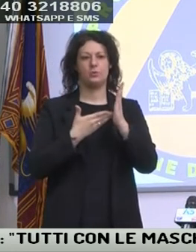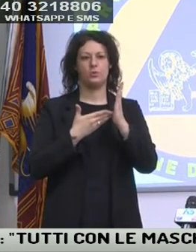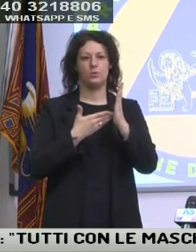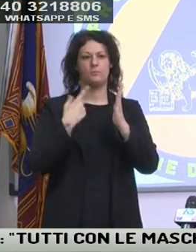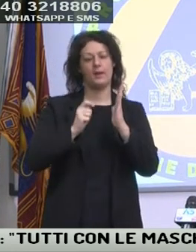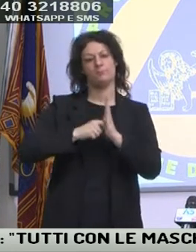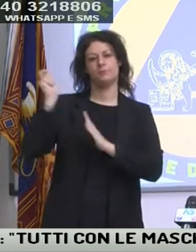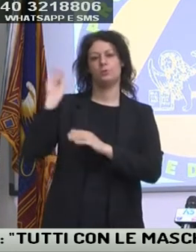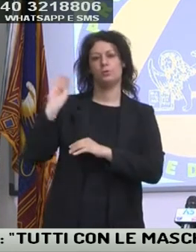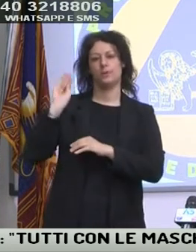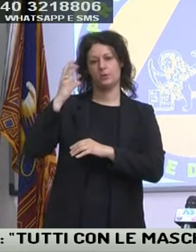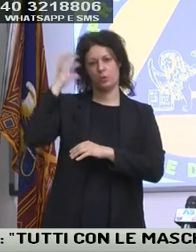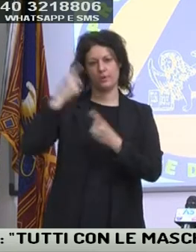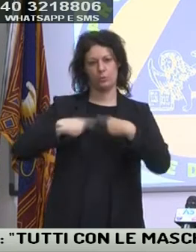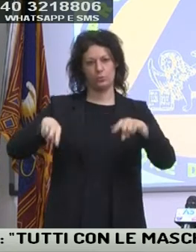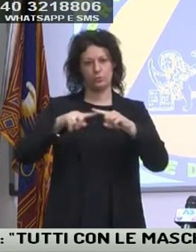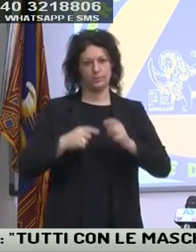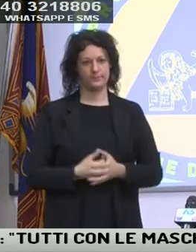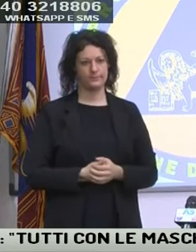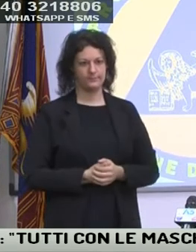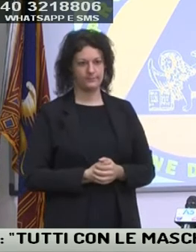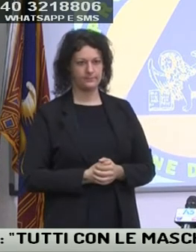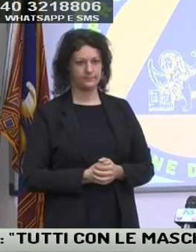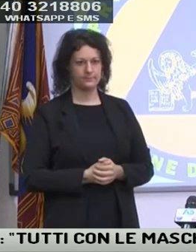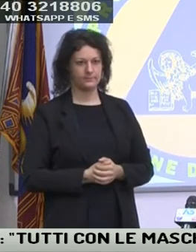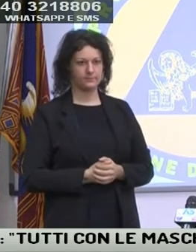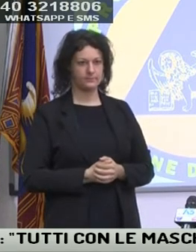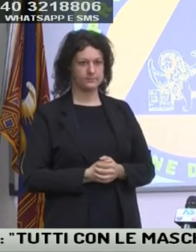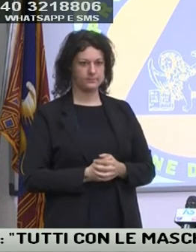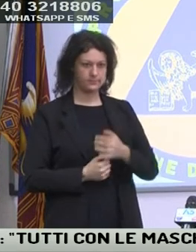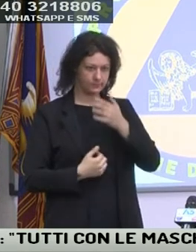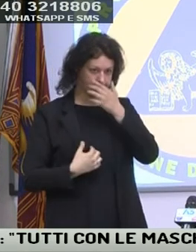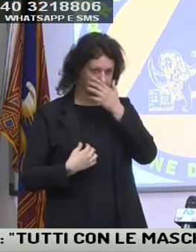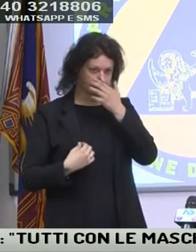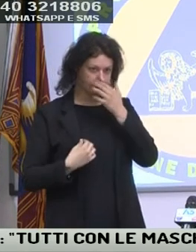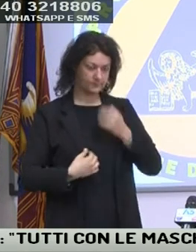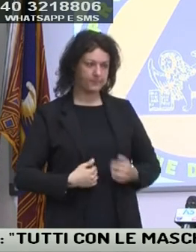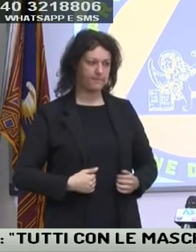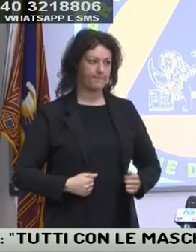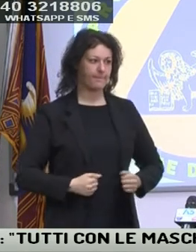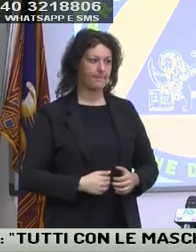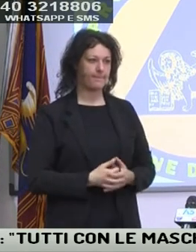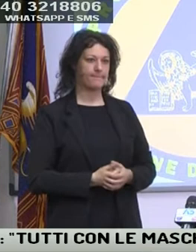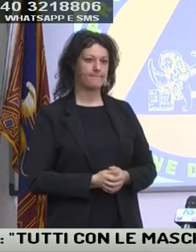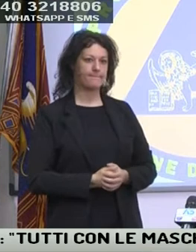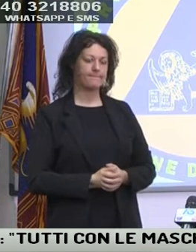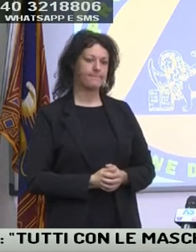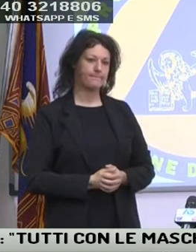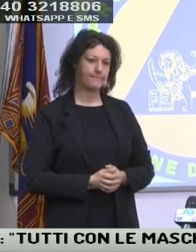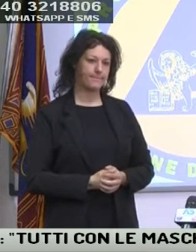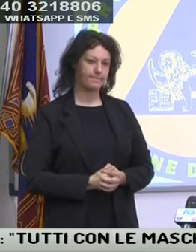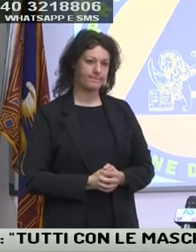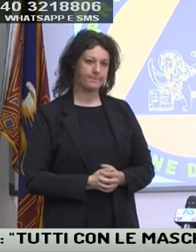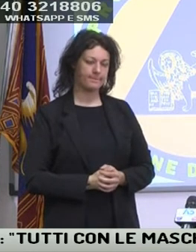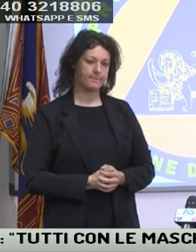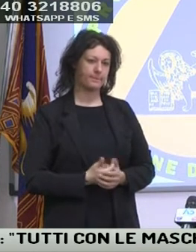Allora, Presidente, c'è... scusami. Sì, prego. No, perché non te vedo. Non si vede niente.